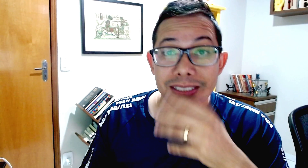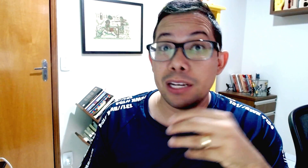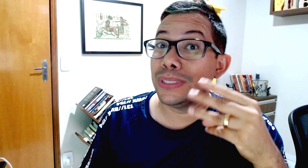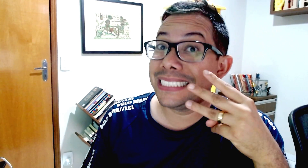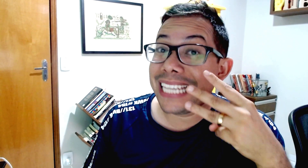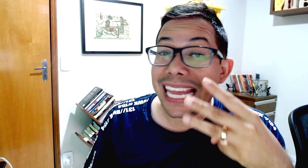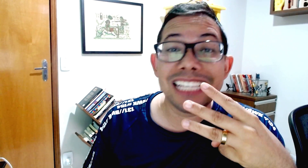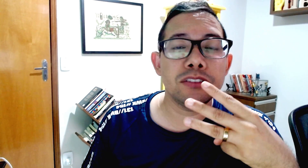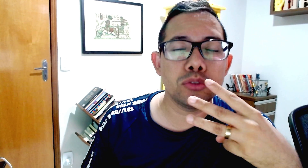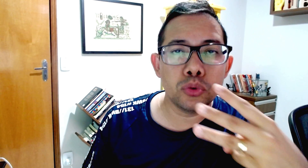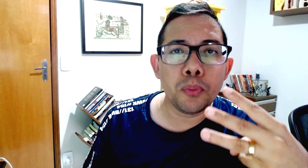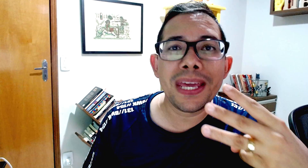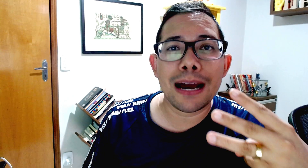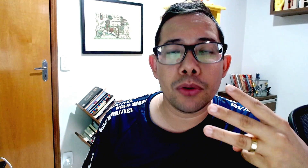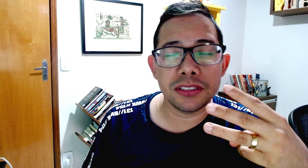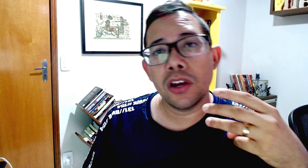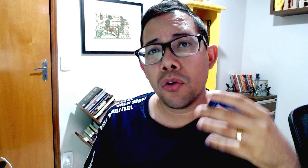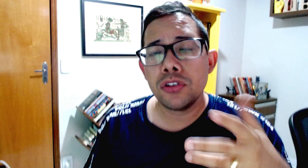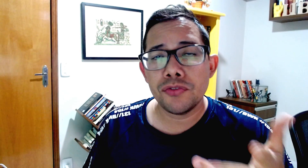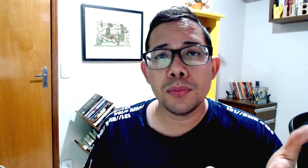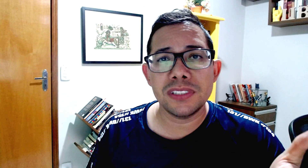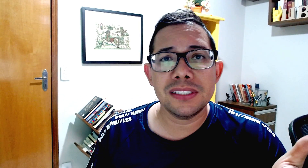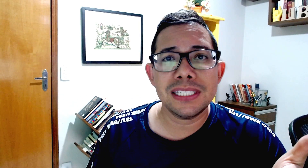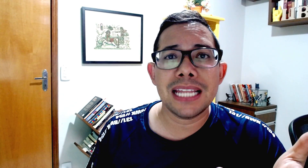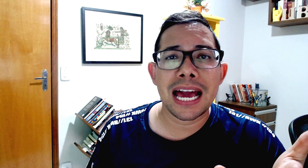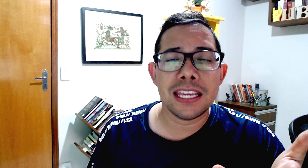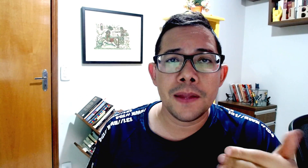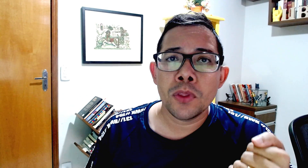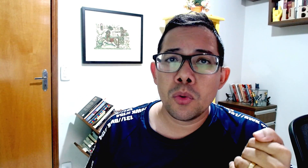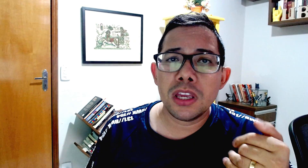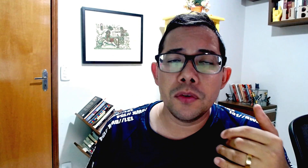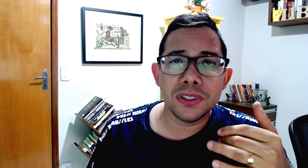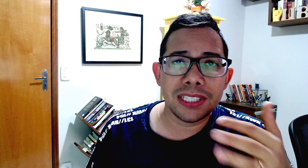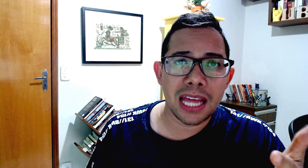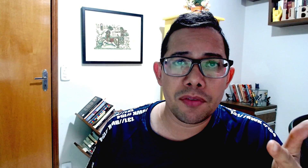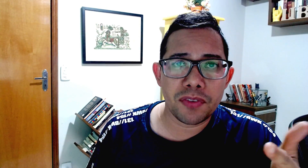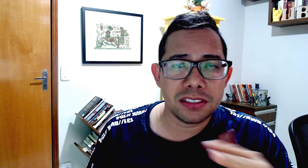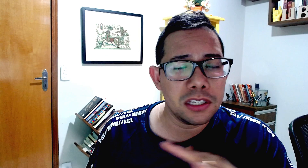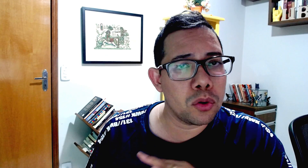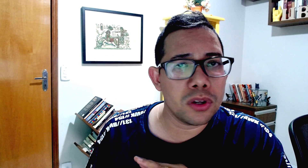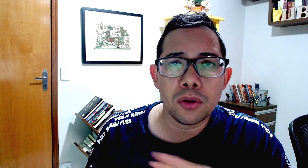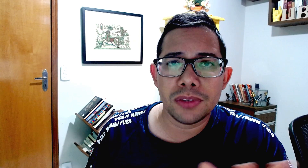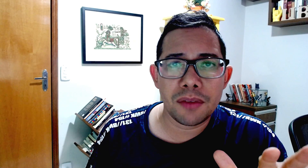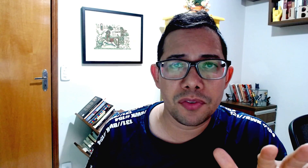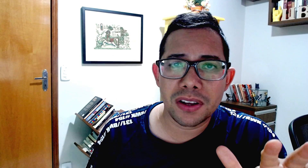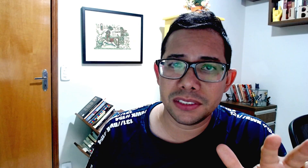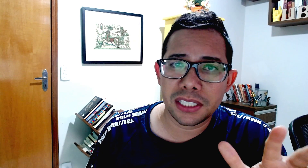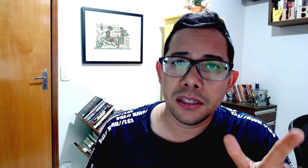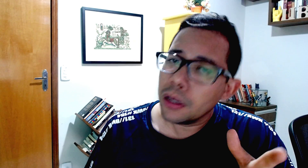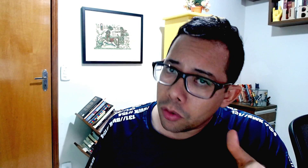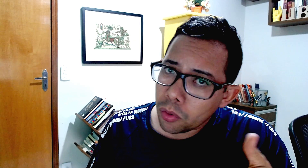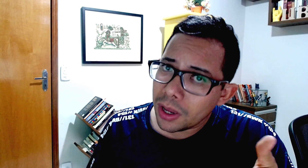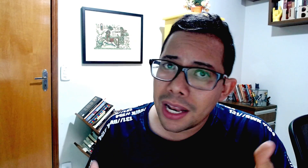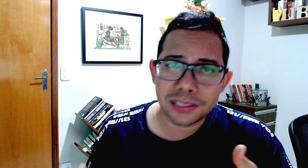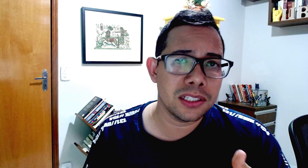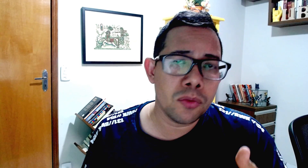Serão três super aulas onde vamos ensinar aí o que que você deve fazer ou o que não deve fazer com relação